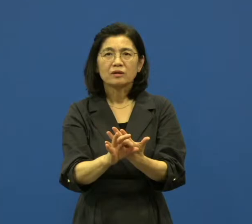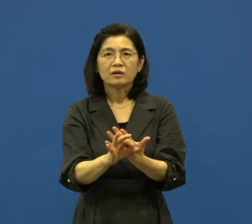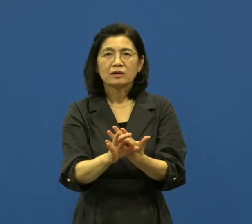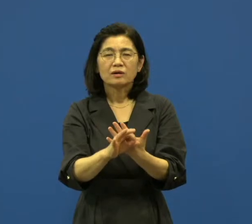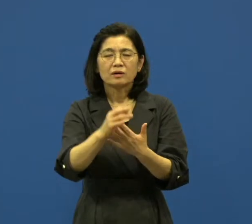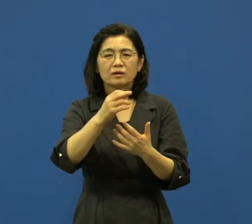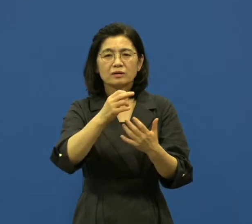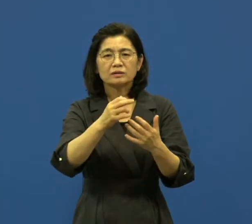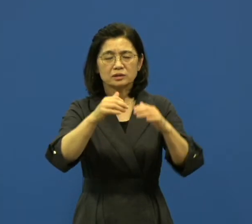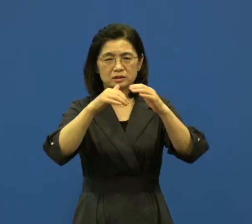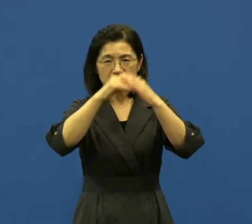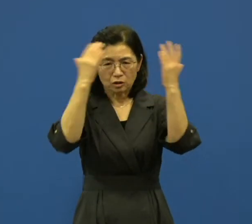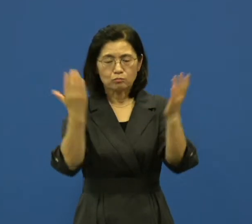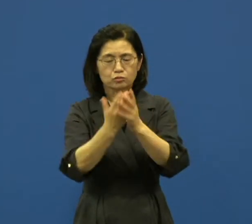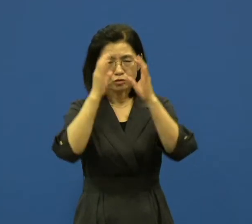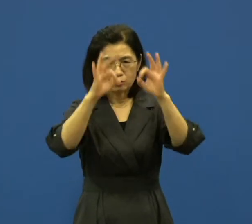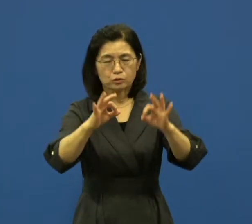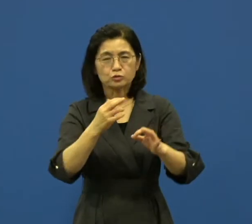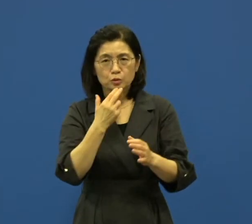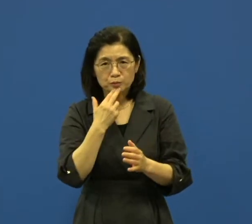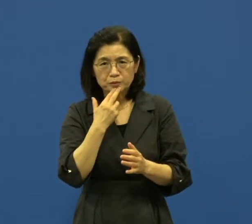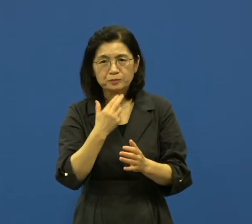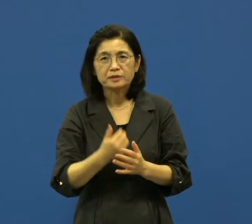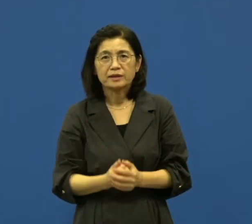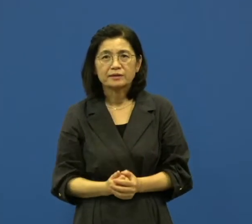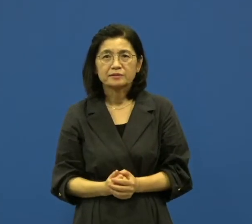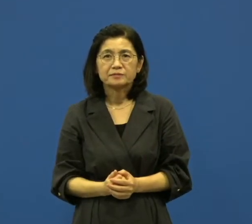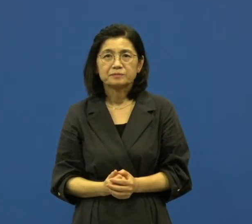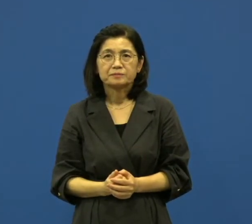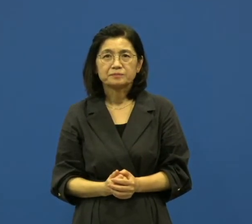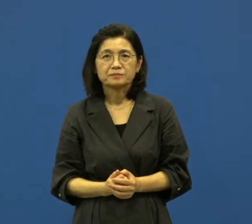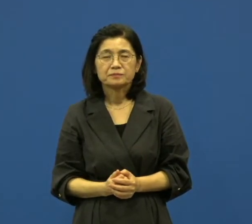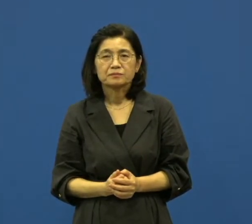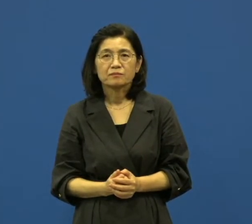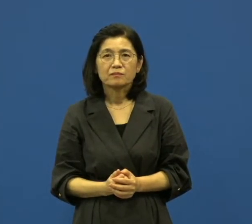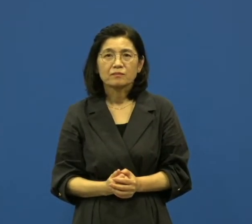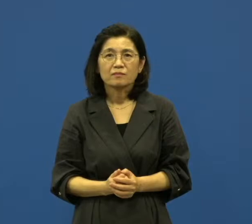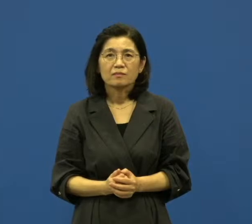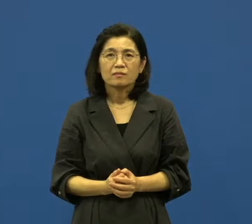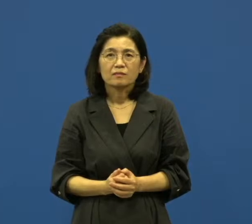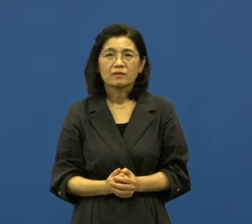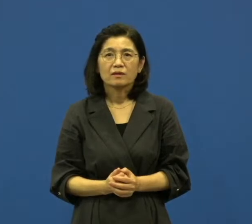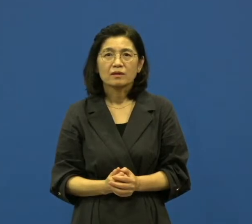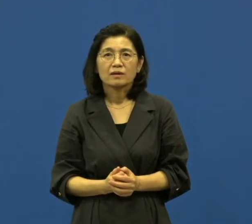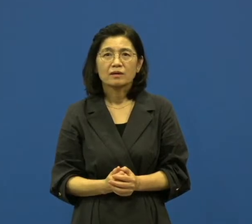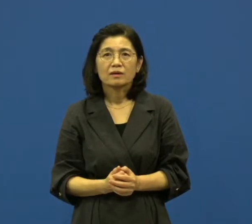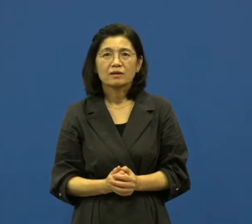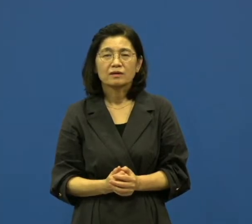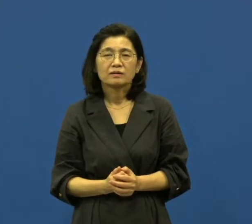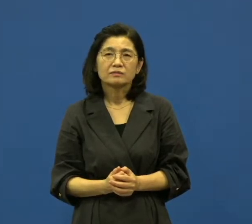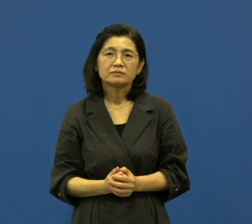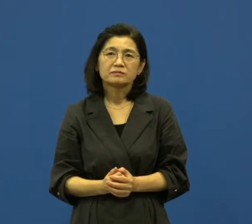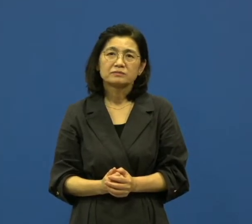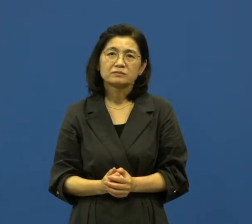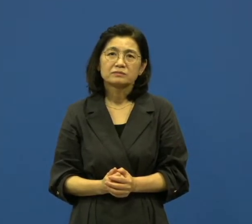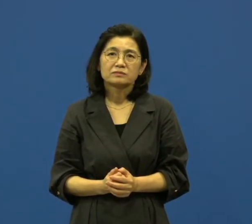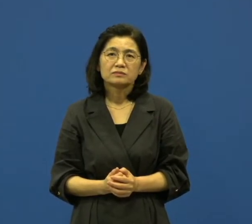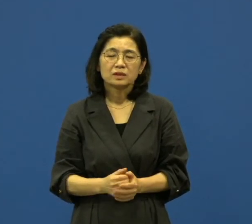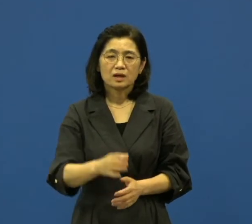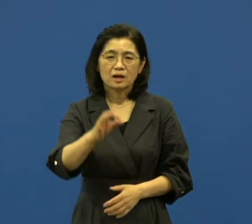물질계에만 눈이 열린 사람과 게임이 안 되는 것입니다. 사물과 사건을 바라보는 눈이 다른 것이죠.